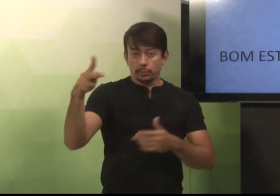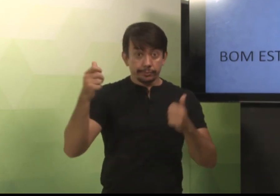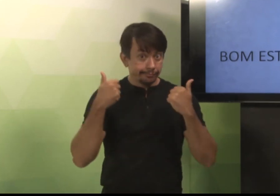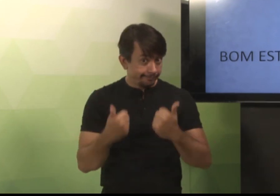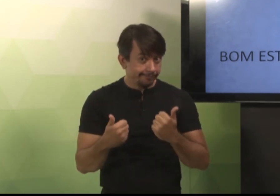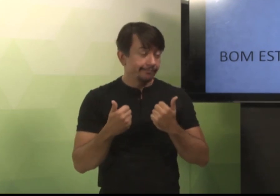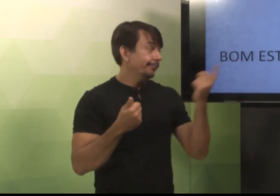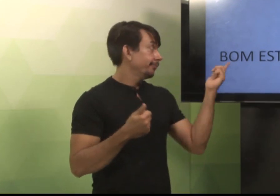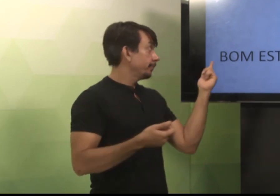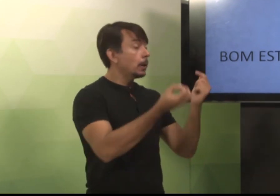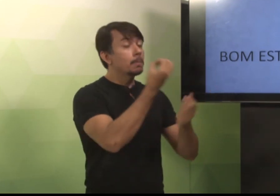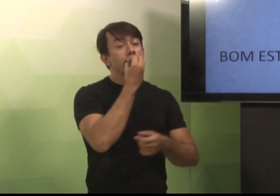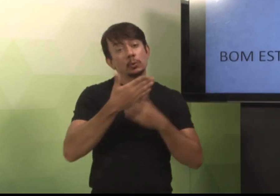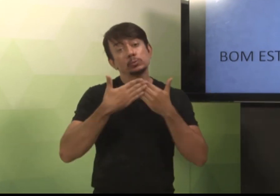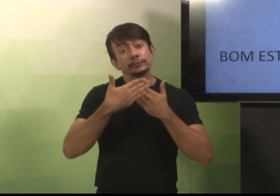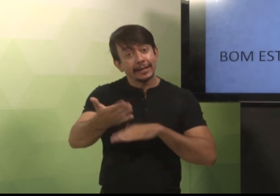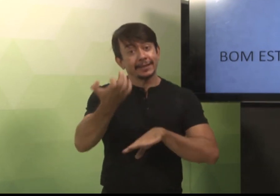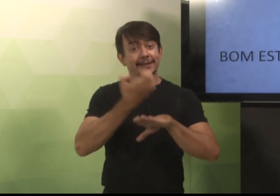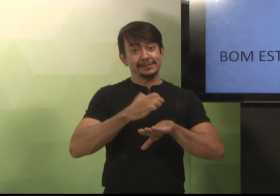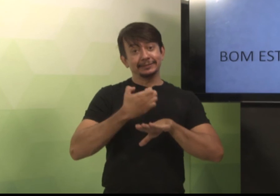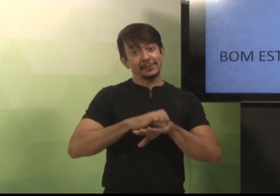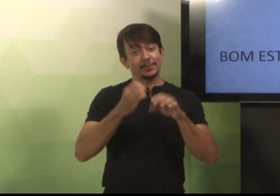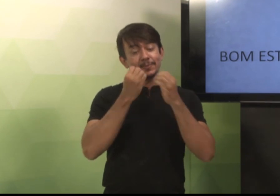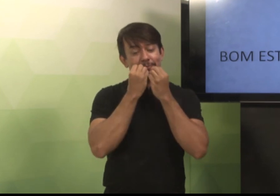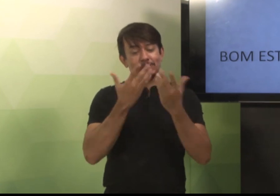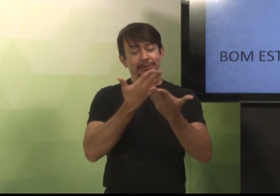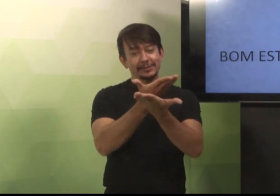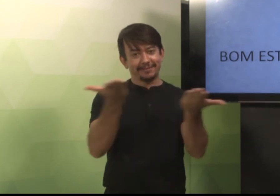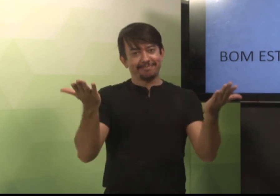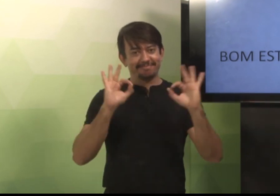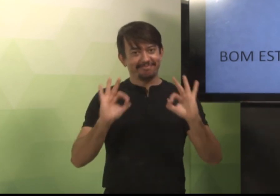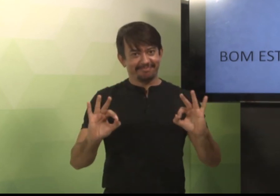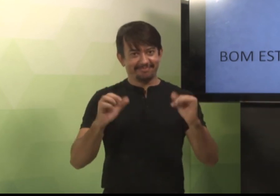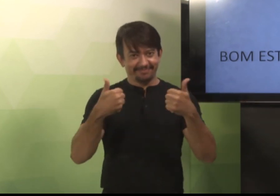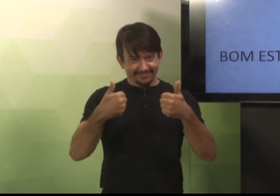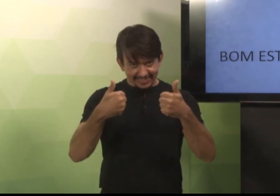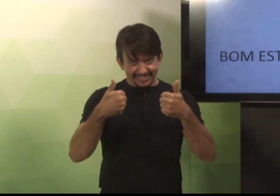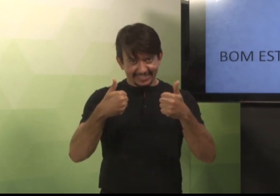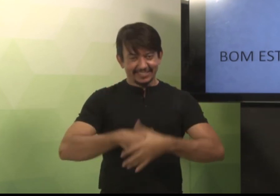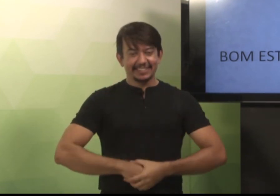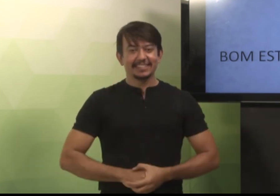você vai fazer isso. Então, bom estágio a todos vocês.